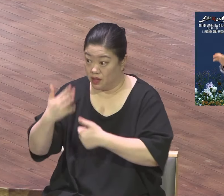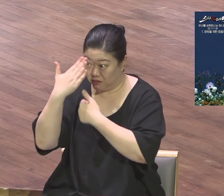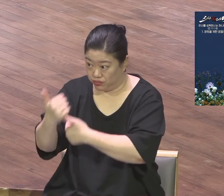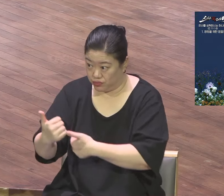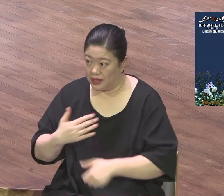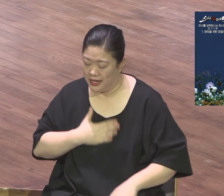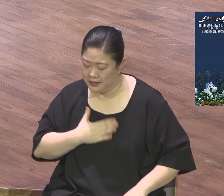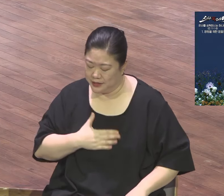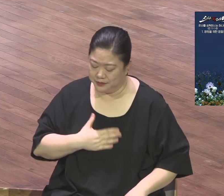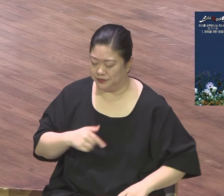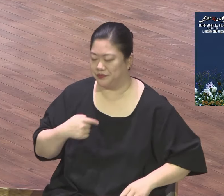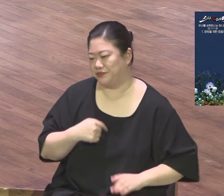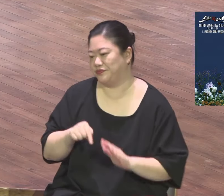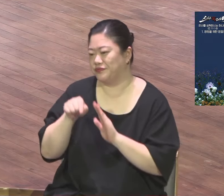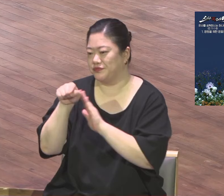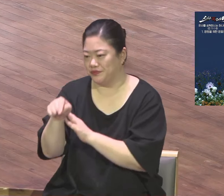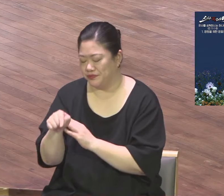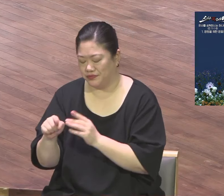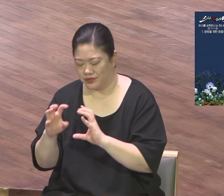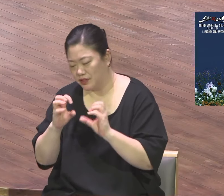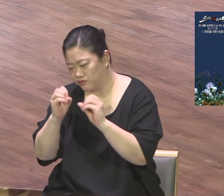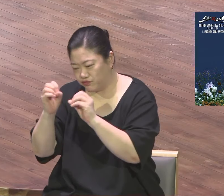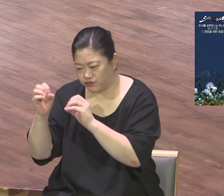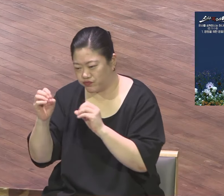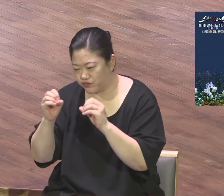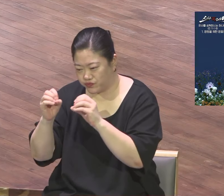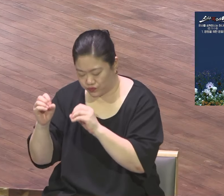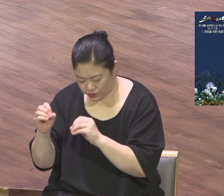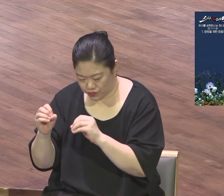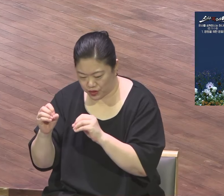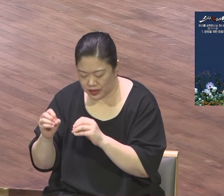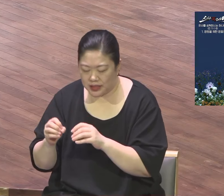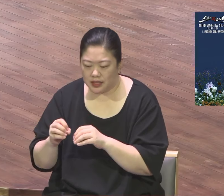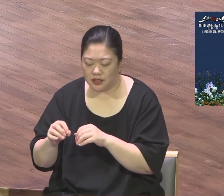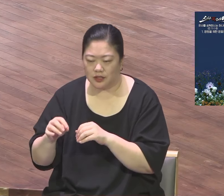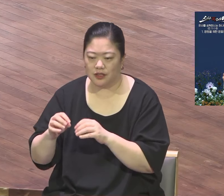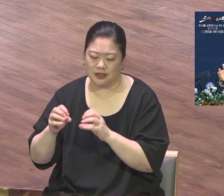시찰이 있습니다. 시찰. 그럼 이제 정회를 합니다. 점심시간.